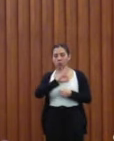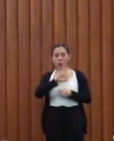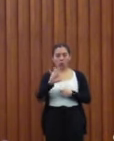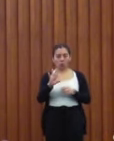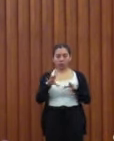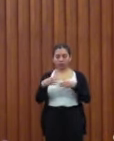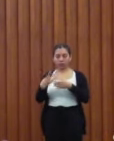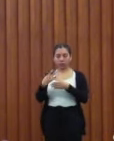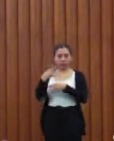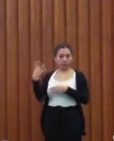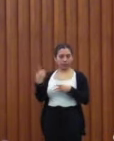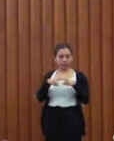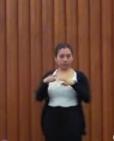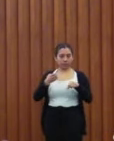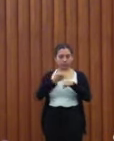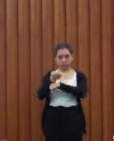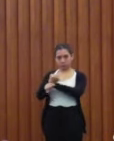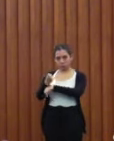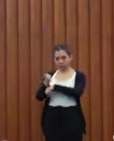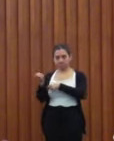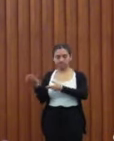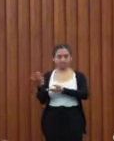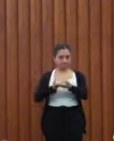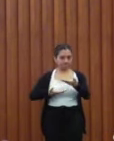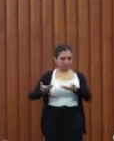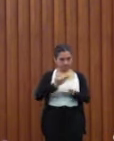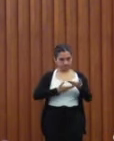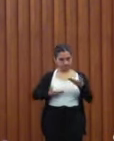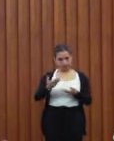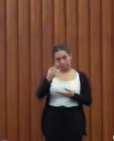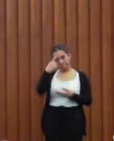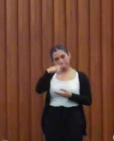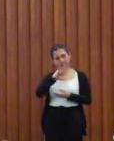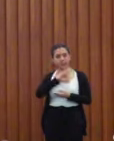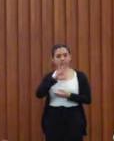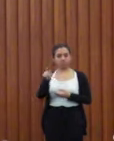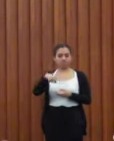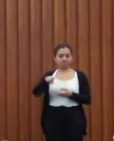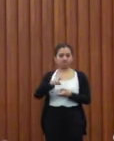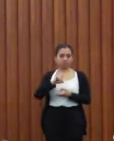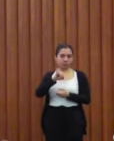para alimentar esta plataforma y que se apropien de la herramienta.